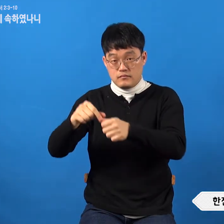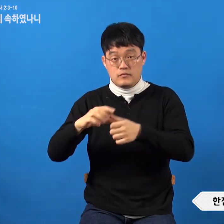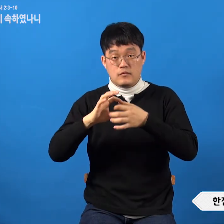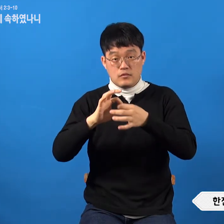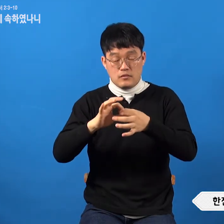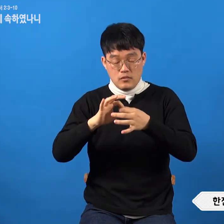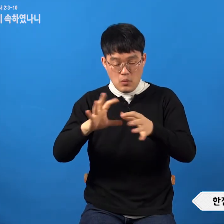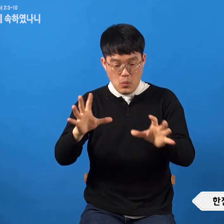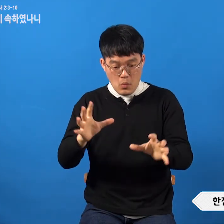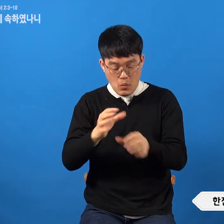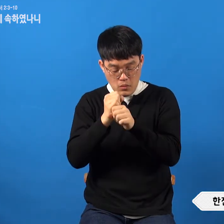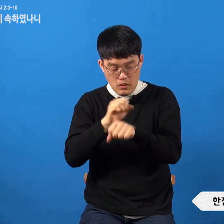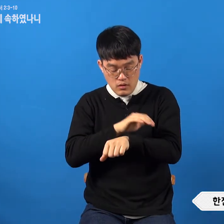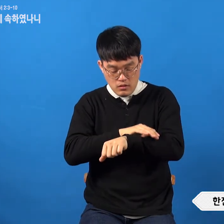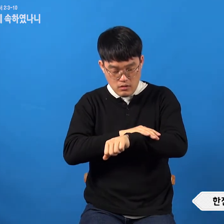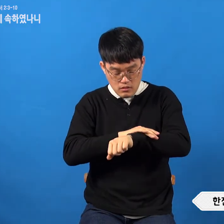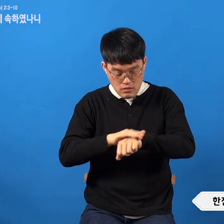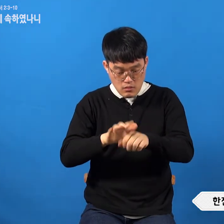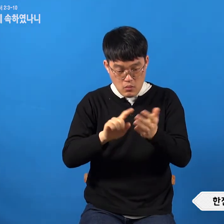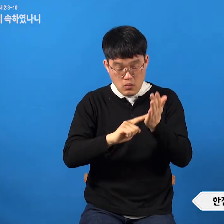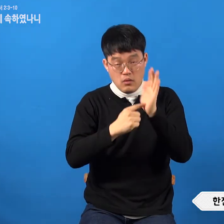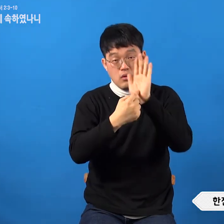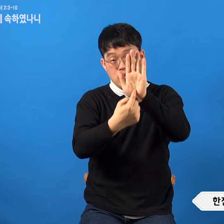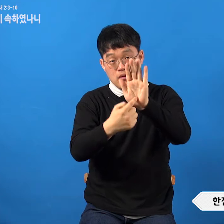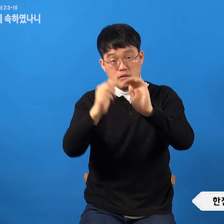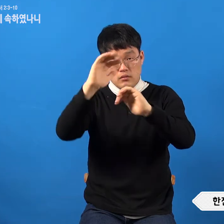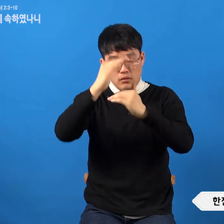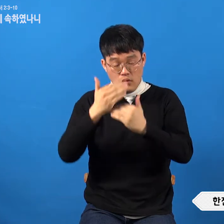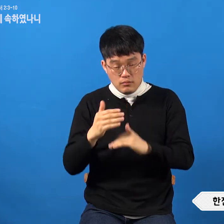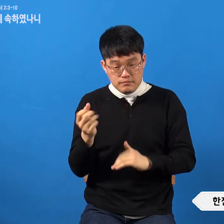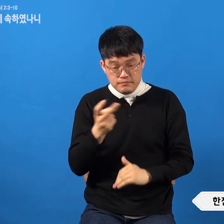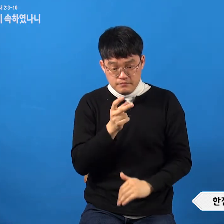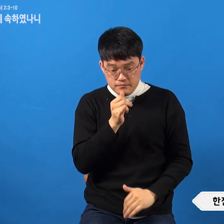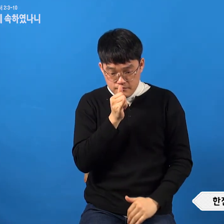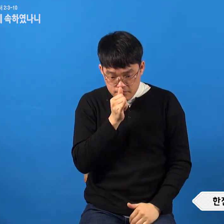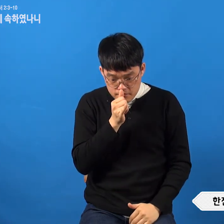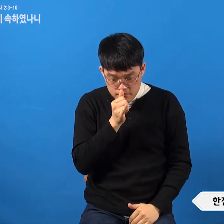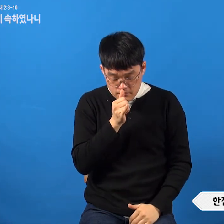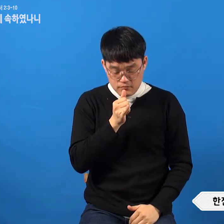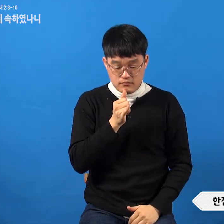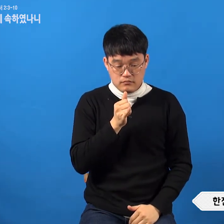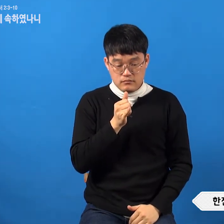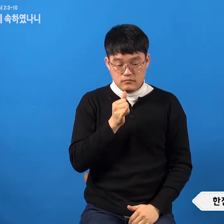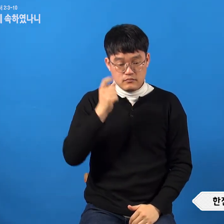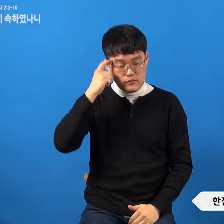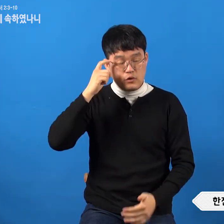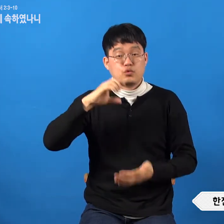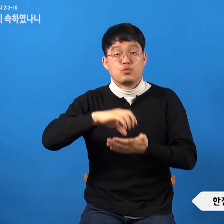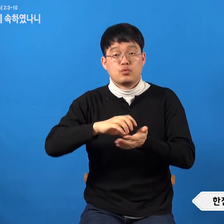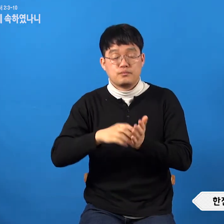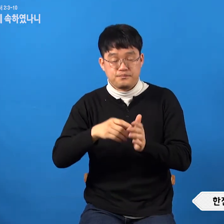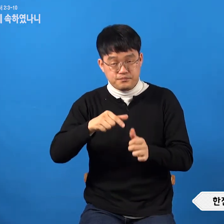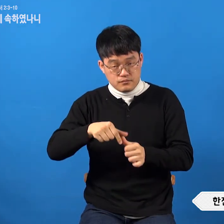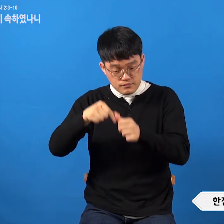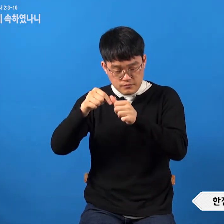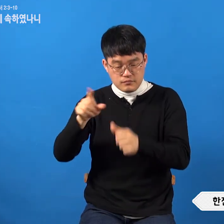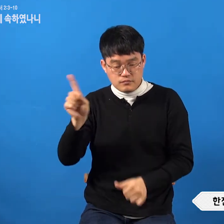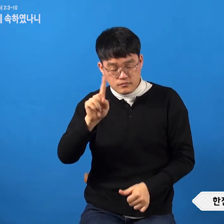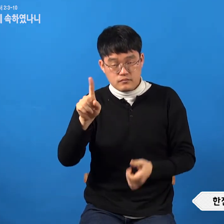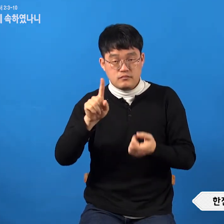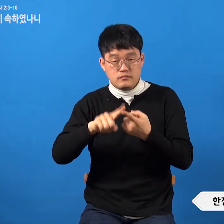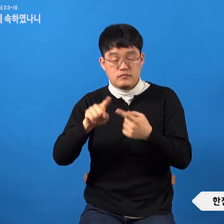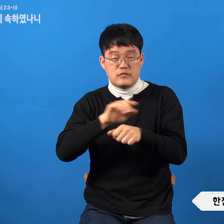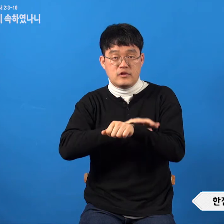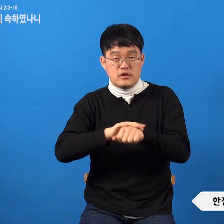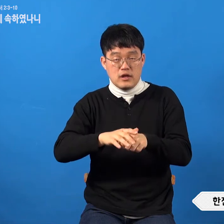이렇게 요약적으로 잘 표현하고 있는 구절이 또 있을까 싶을 정도로 구원이 뭔지에 대해서 아주